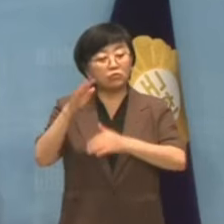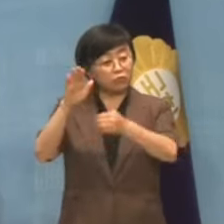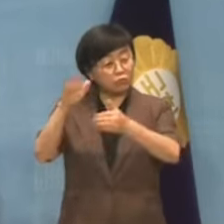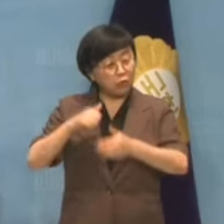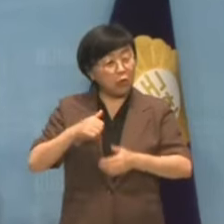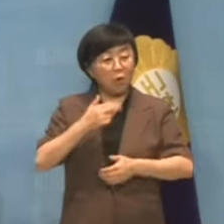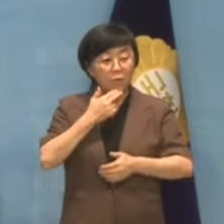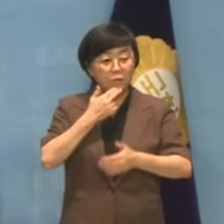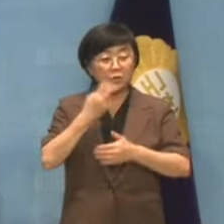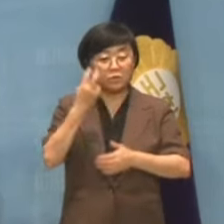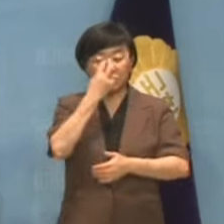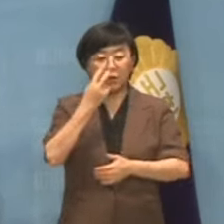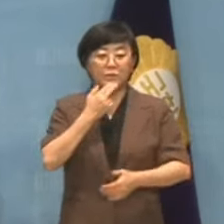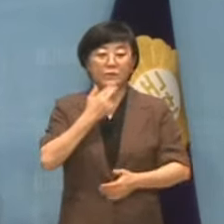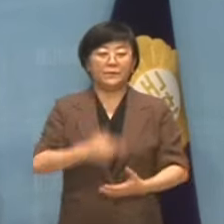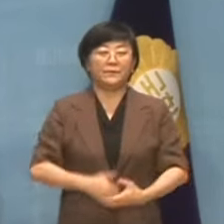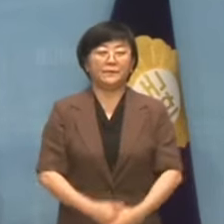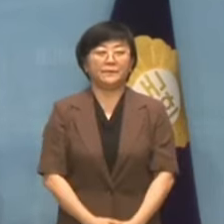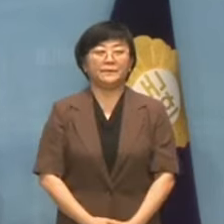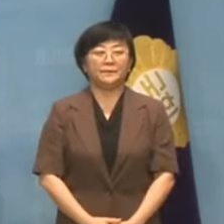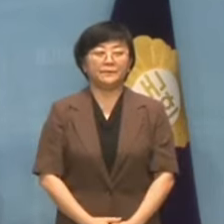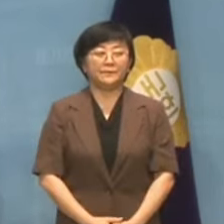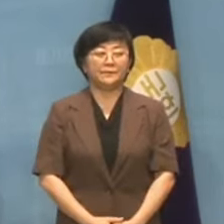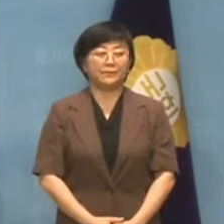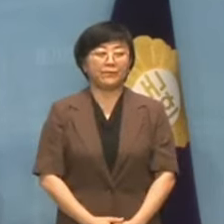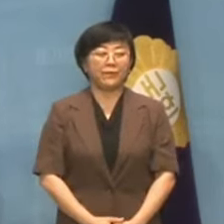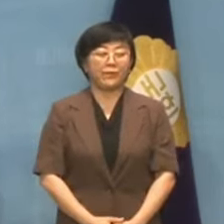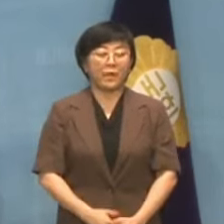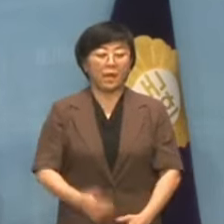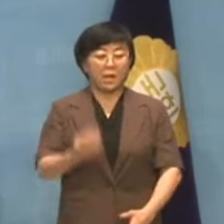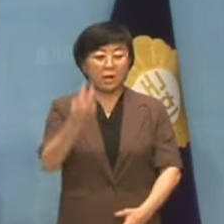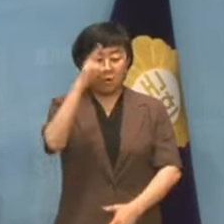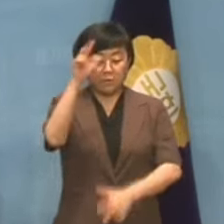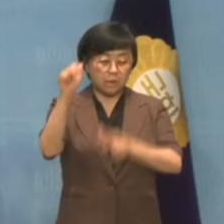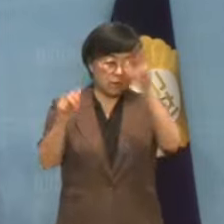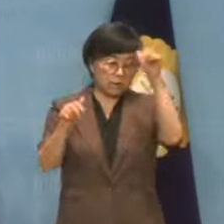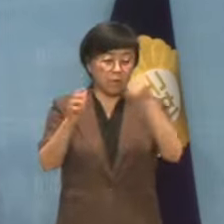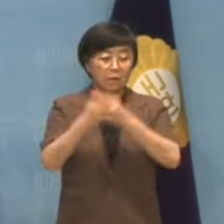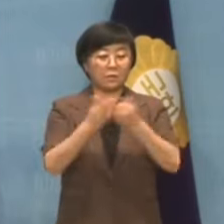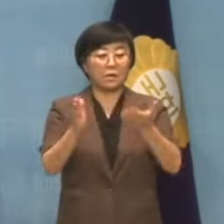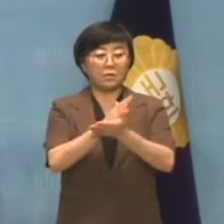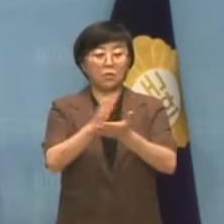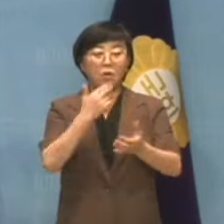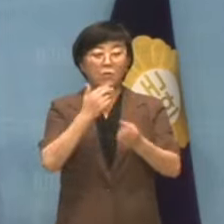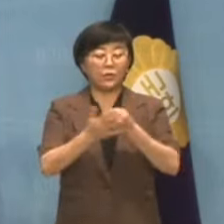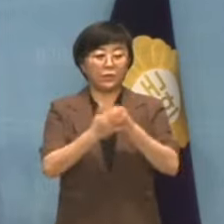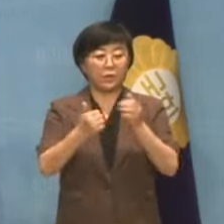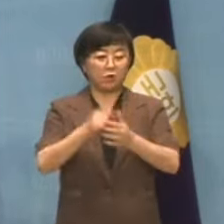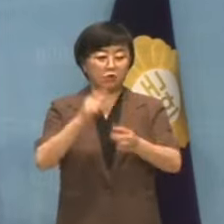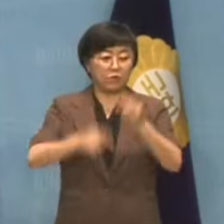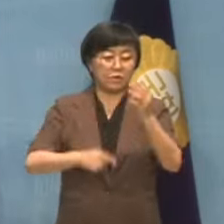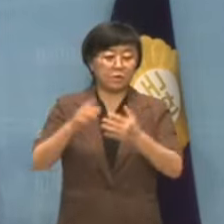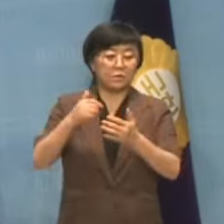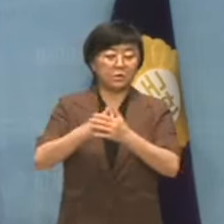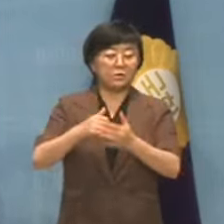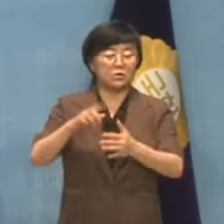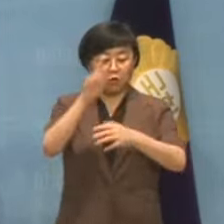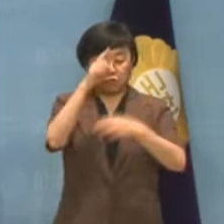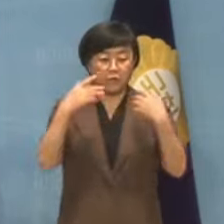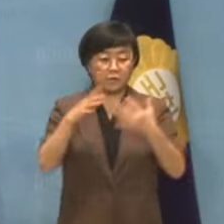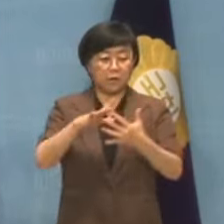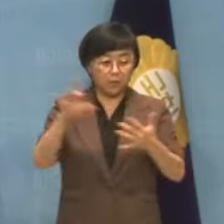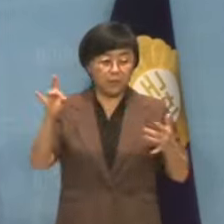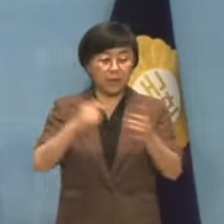하지 않는 수사가 어디 있습니까? 검경을 가리지 않는 윤석열 정권의 선택적 수사에